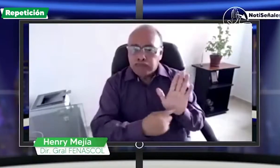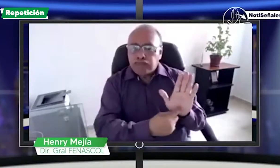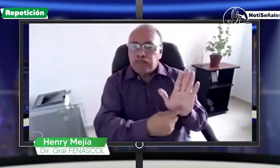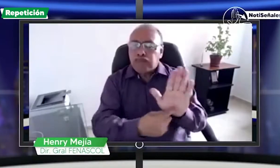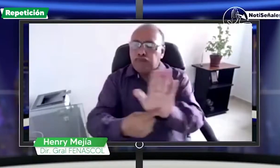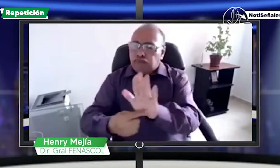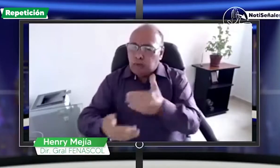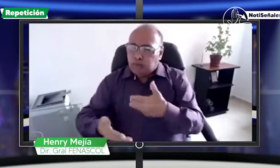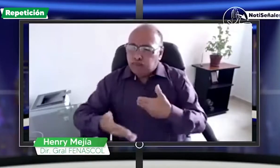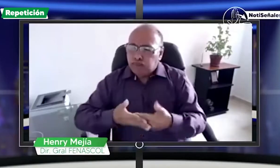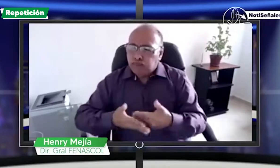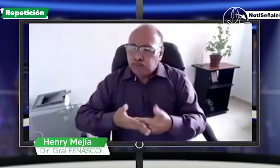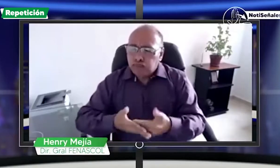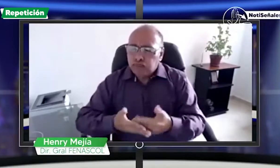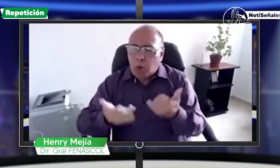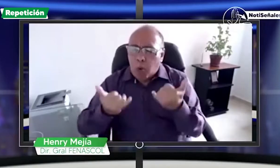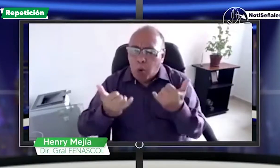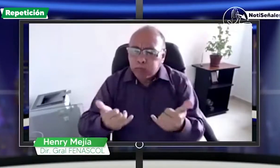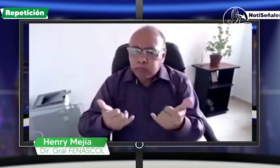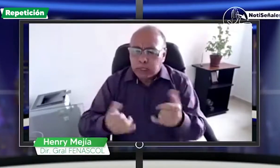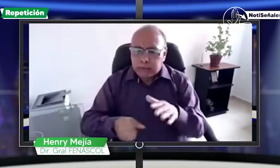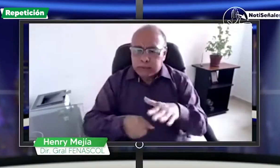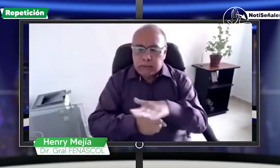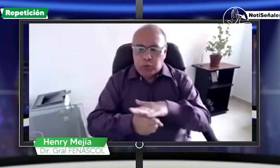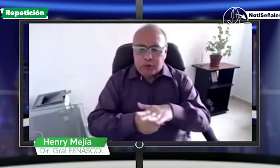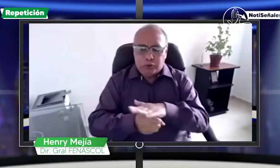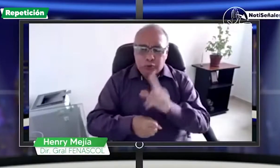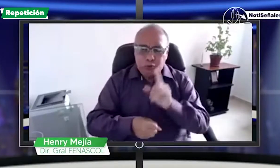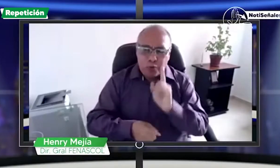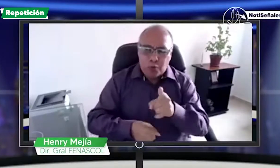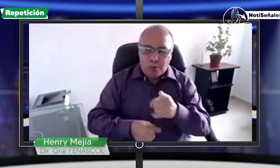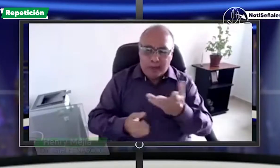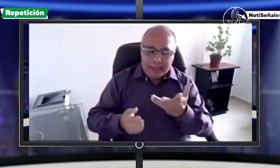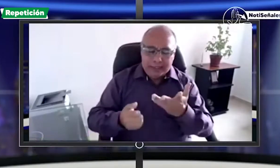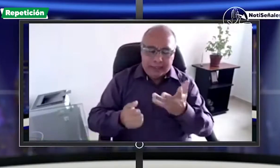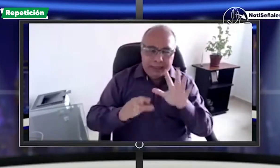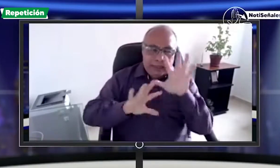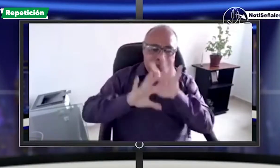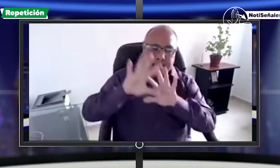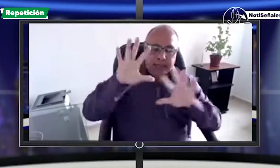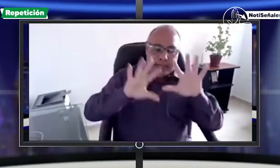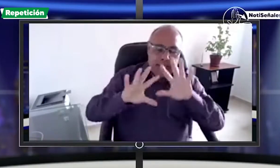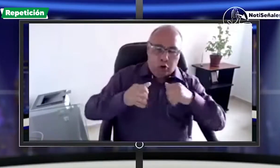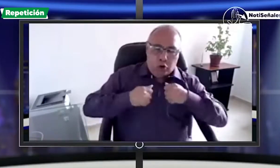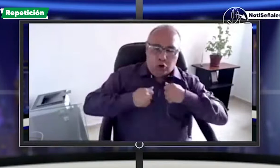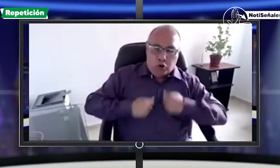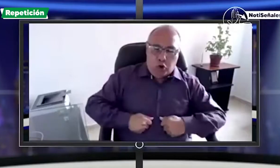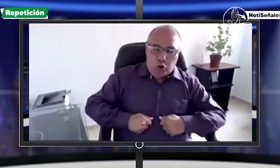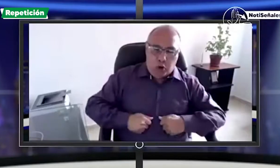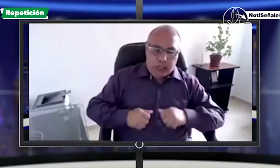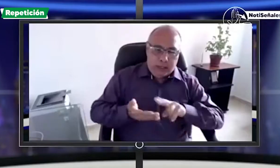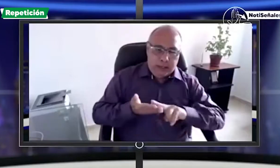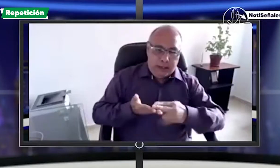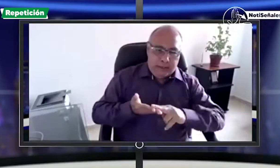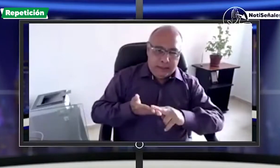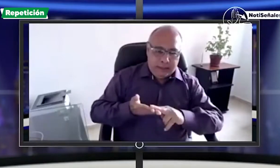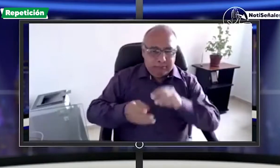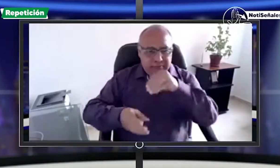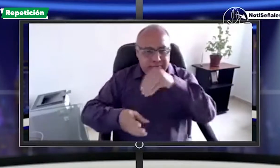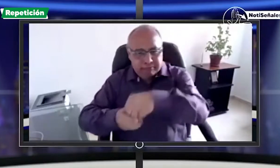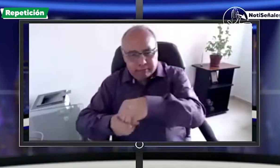estaba hablando precisamente acerca de una situación que estaba sucediendo allí y que ellos